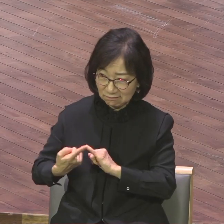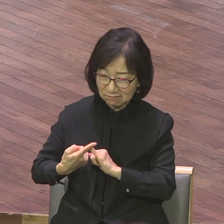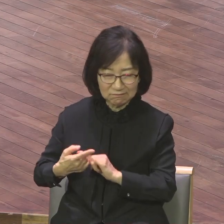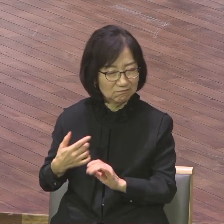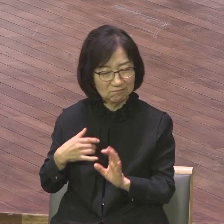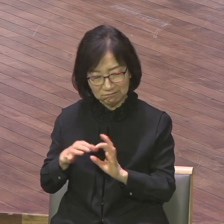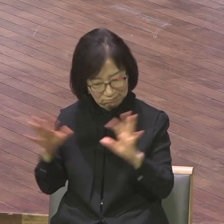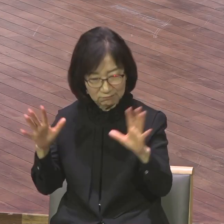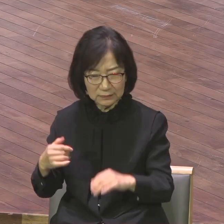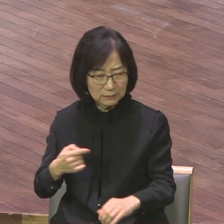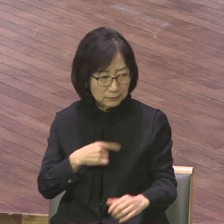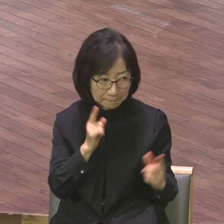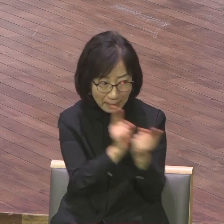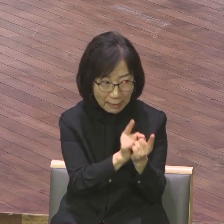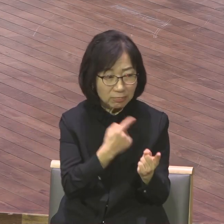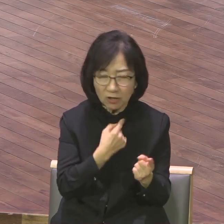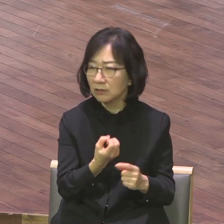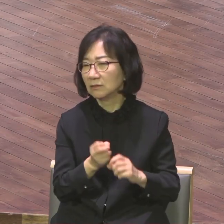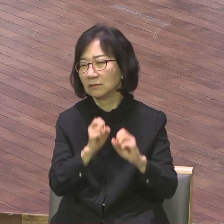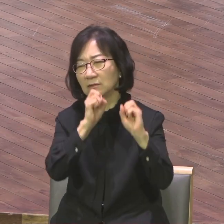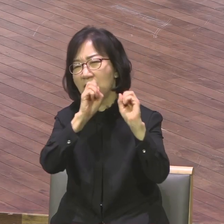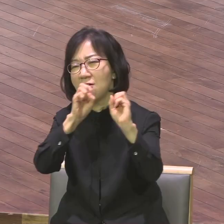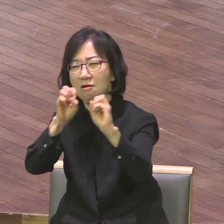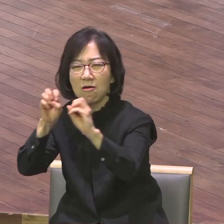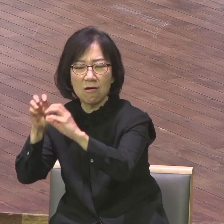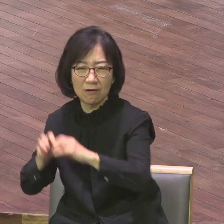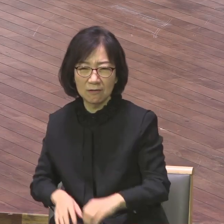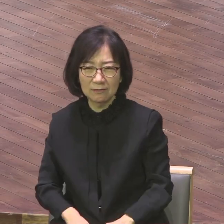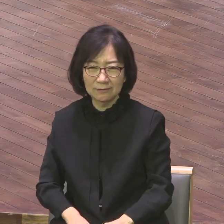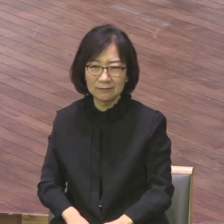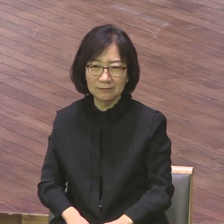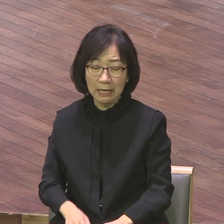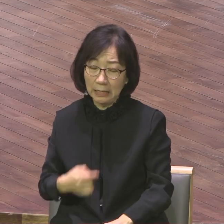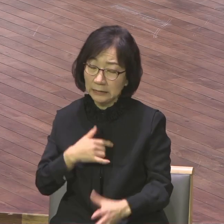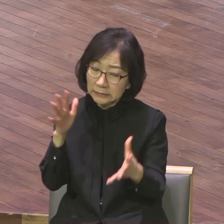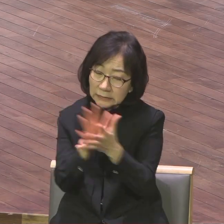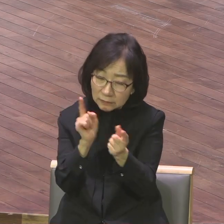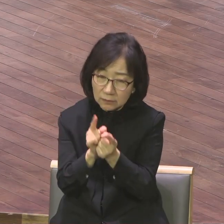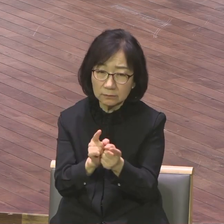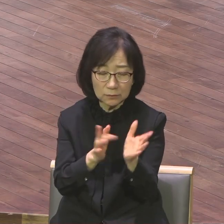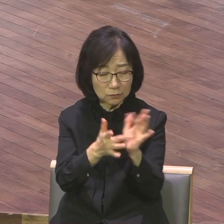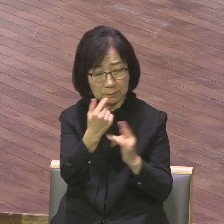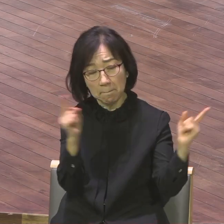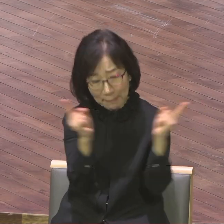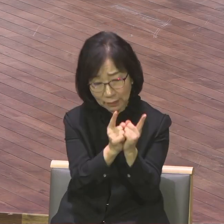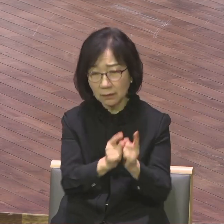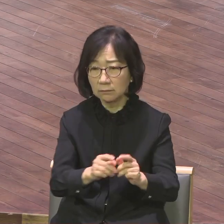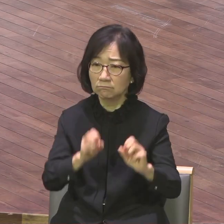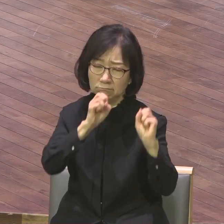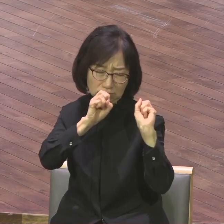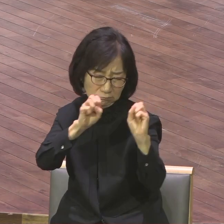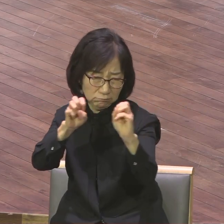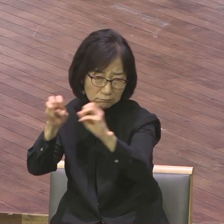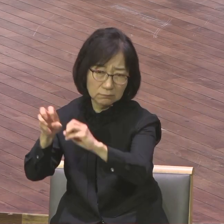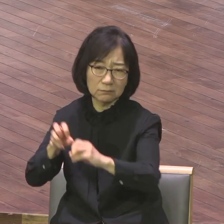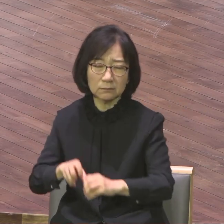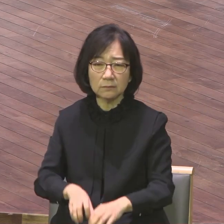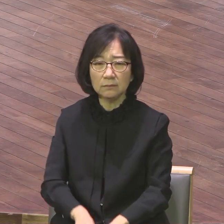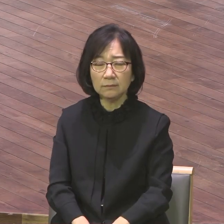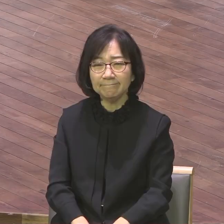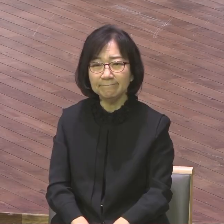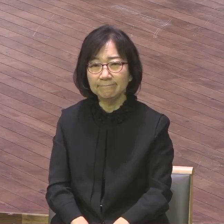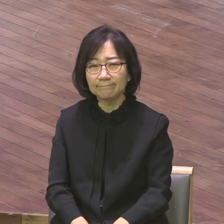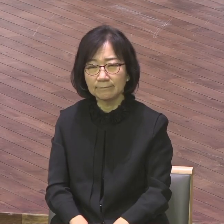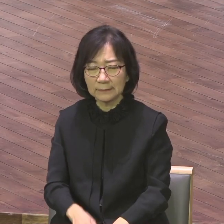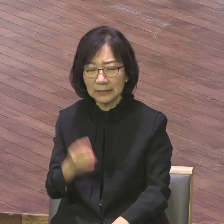그냥 체험한 거 그대로 말을 하는 거죠. 실제 체험했기 때문에, 자기가 체험했기 때문에 여기에 강력한 힘이 생기는 것입니다.